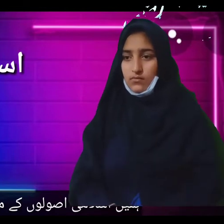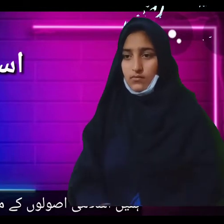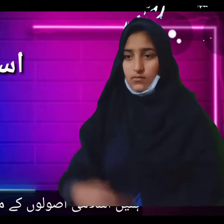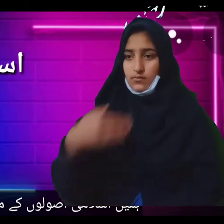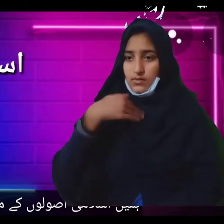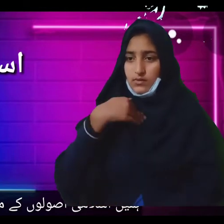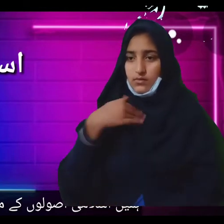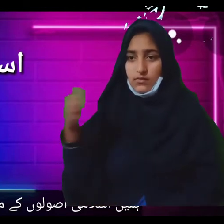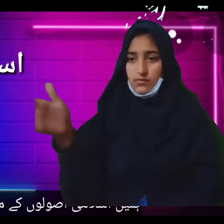हमें